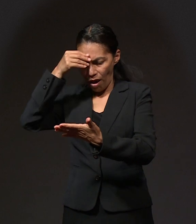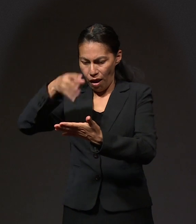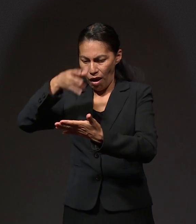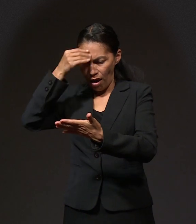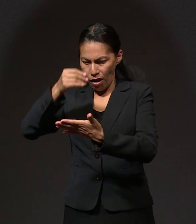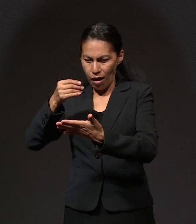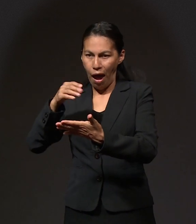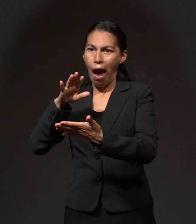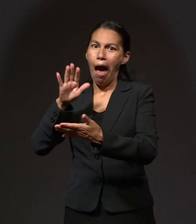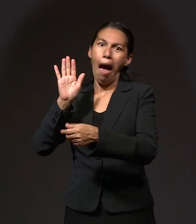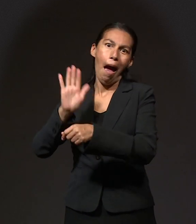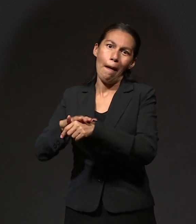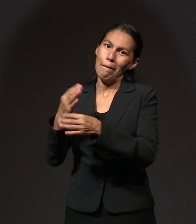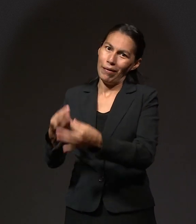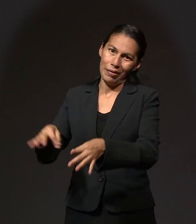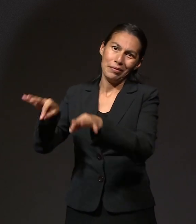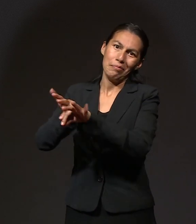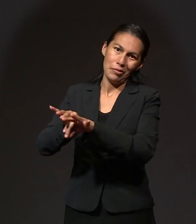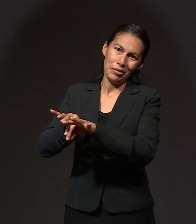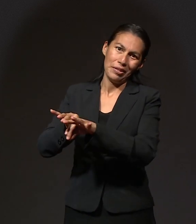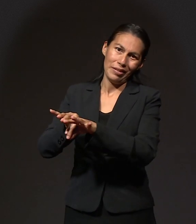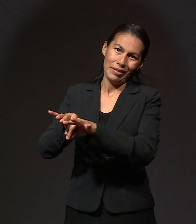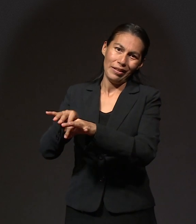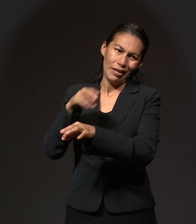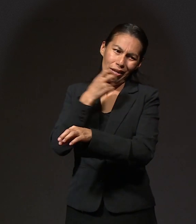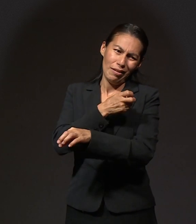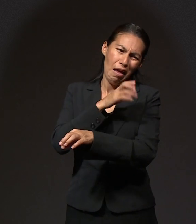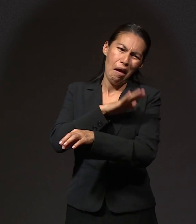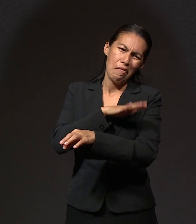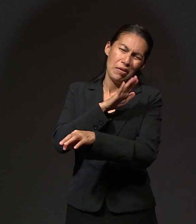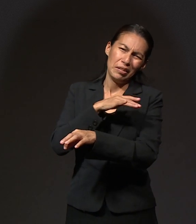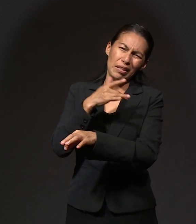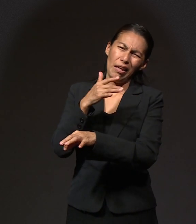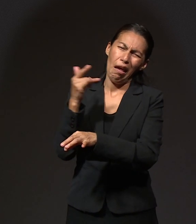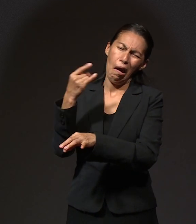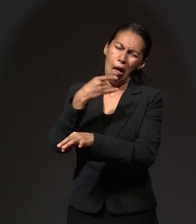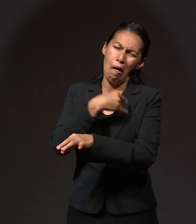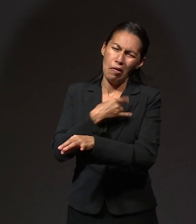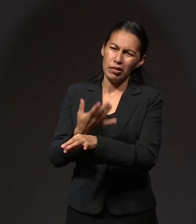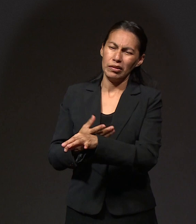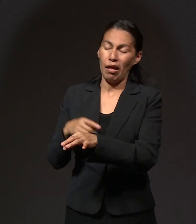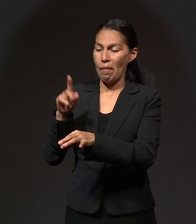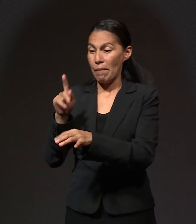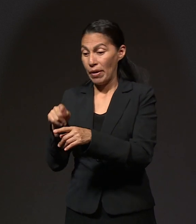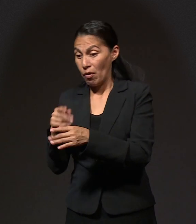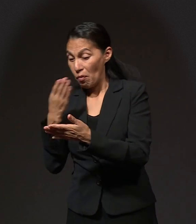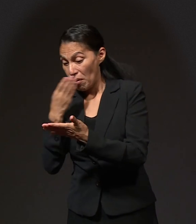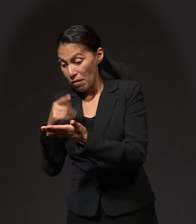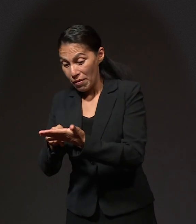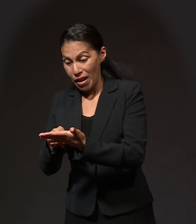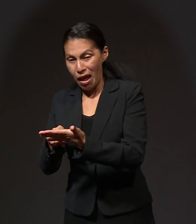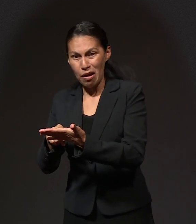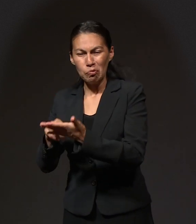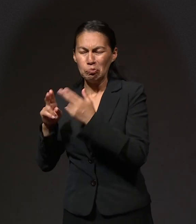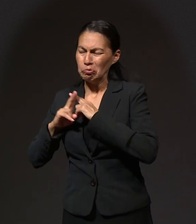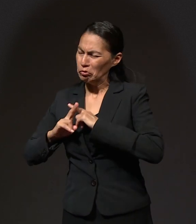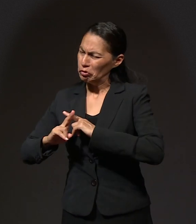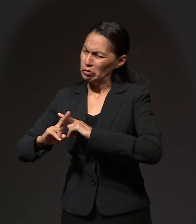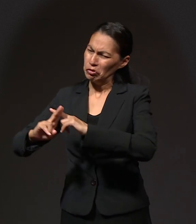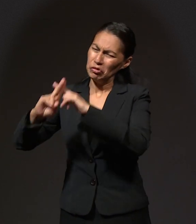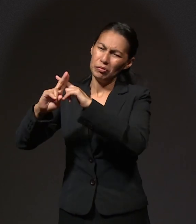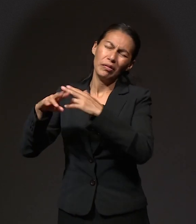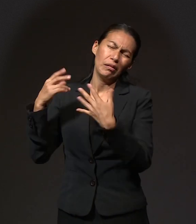habla, es vida para mi vida. Por eso cantamos ese himno. Llegará el día cuando nos despediremos de la oración.